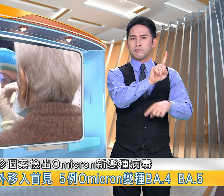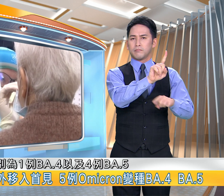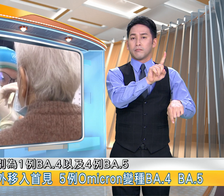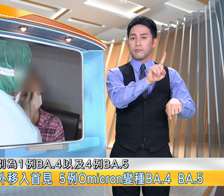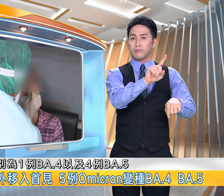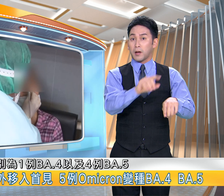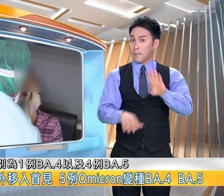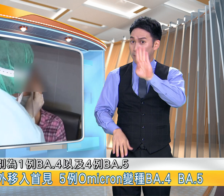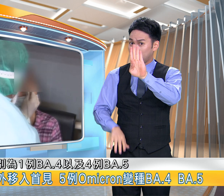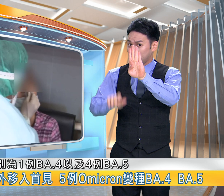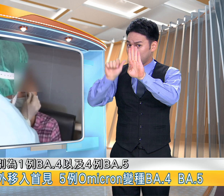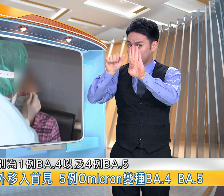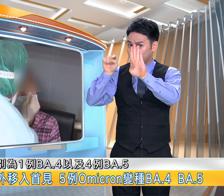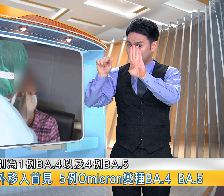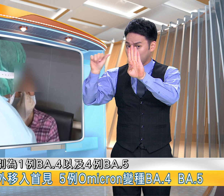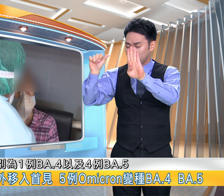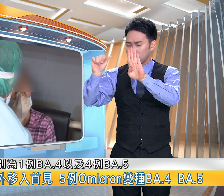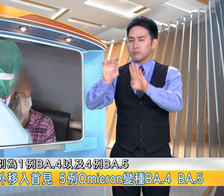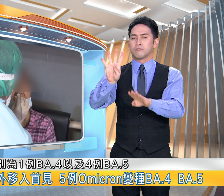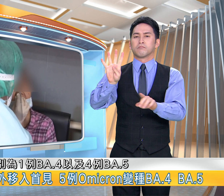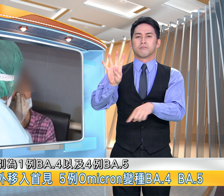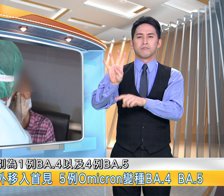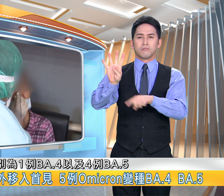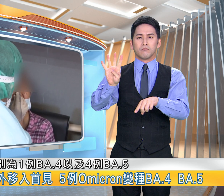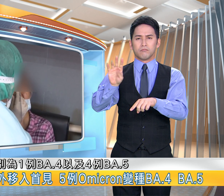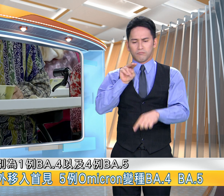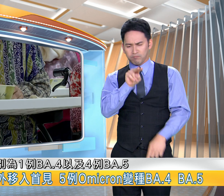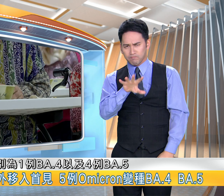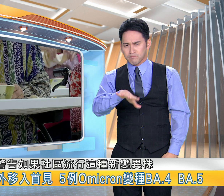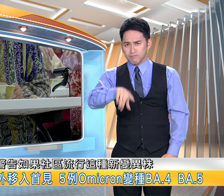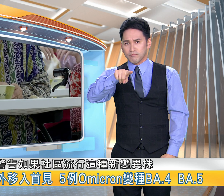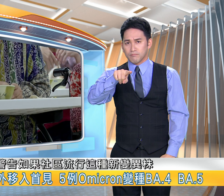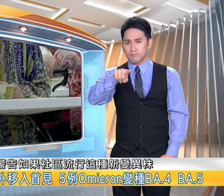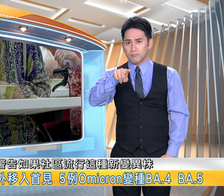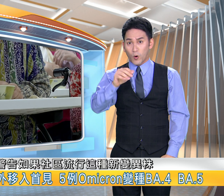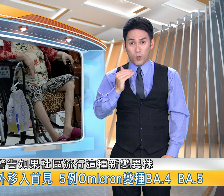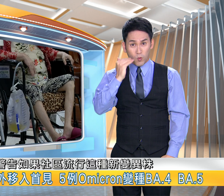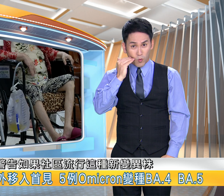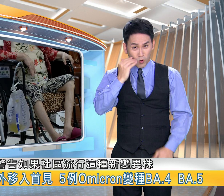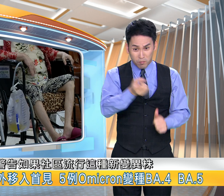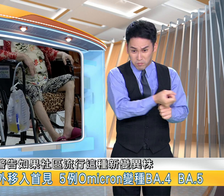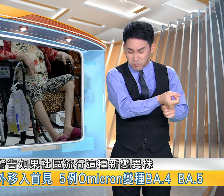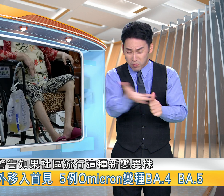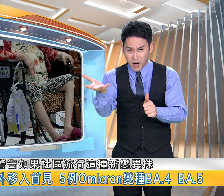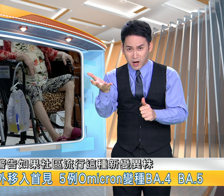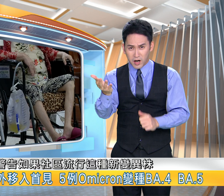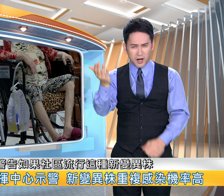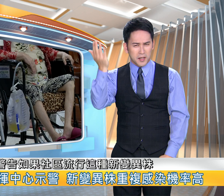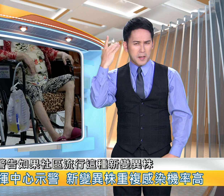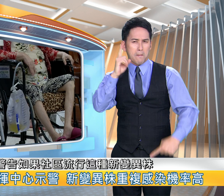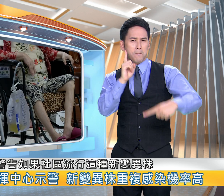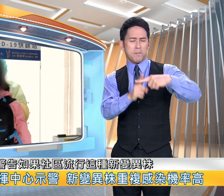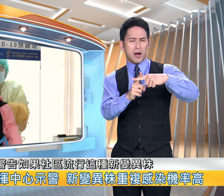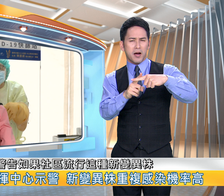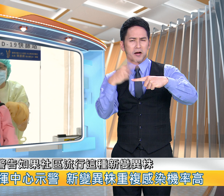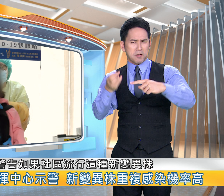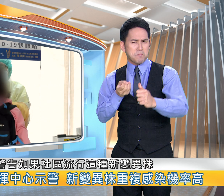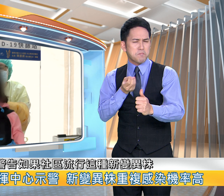例 BA.4 以及四例 BA.5， 并且警告，如果社区流行，这种新变异